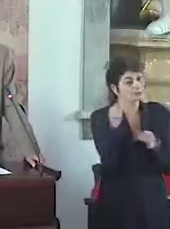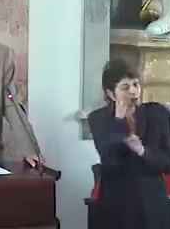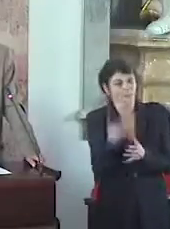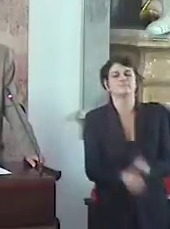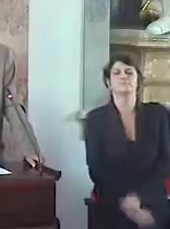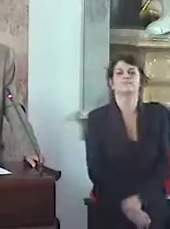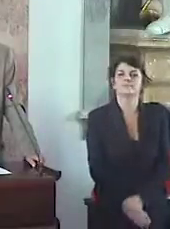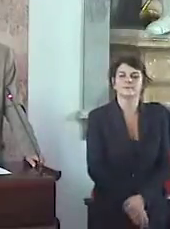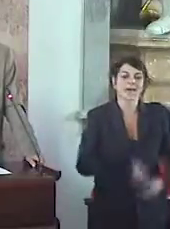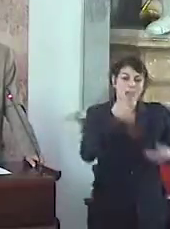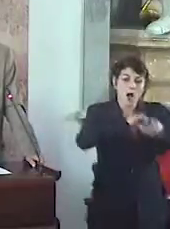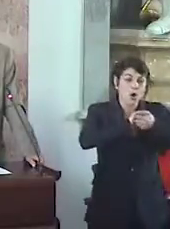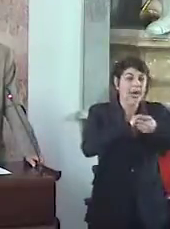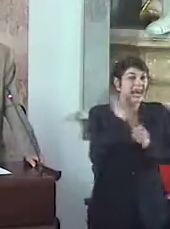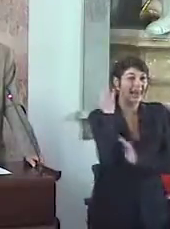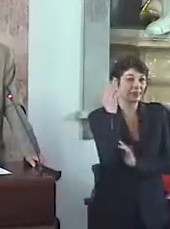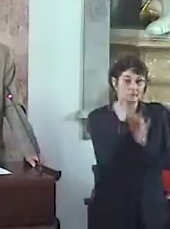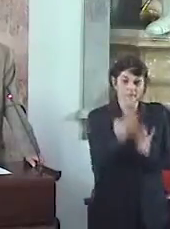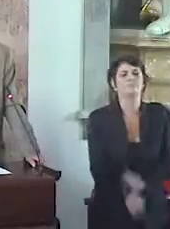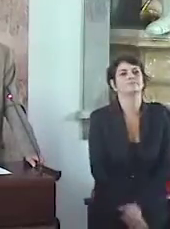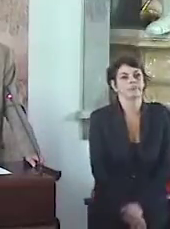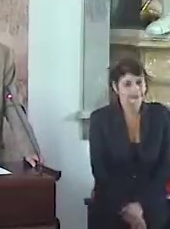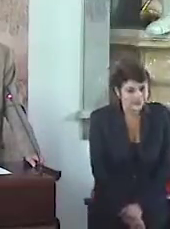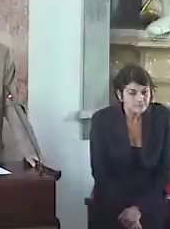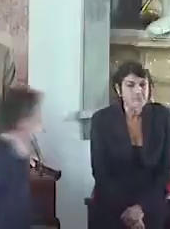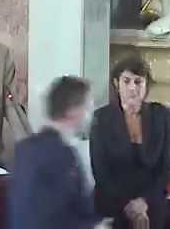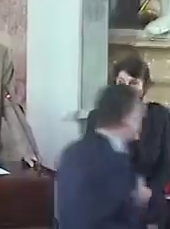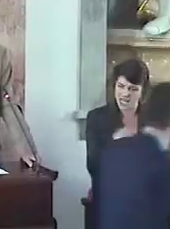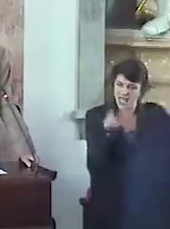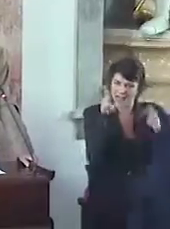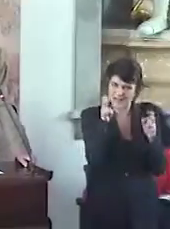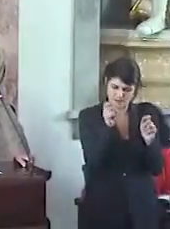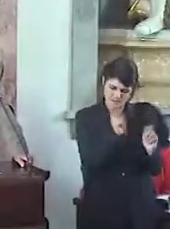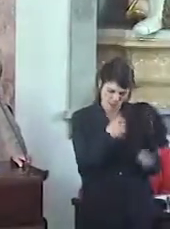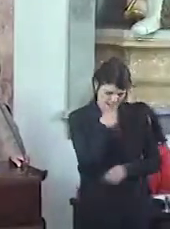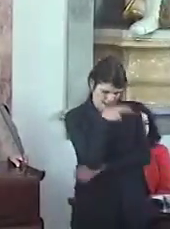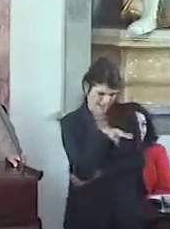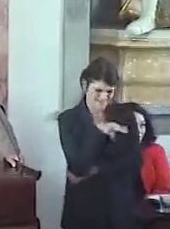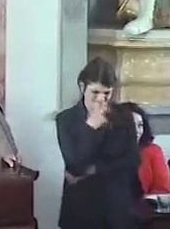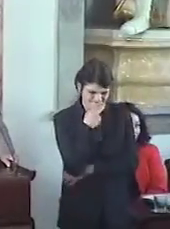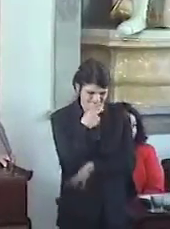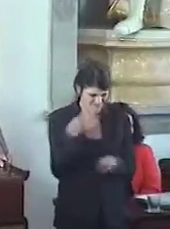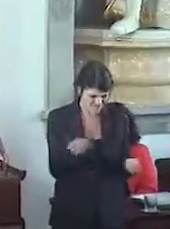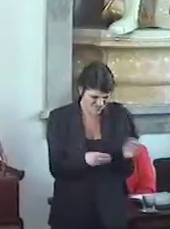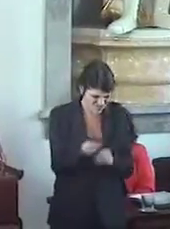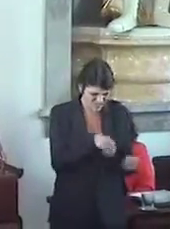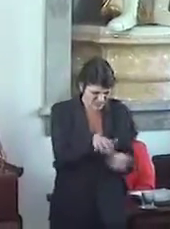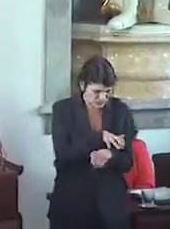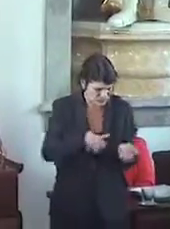Lindenberger, wie ich das Thema gelesen habe, das Flickwerk in der Tiroler Verkehrspolitik gefährdet den Lebensraum